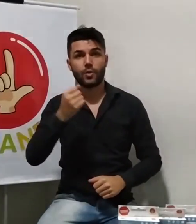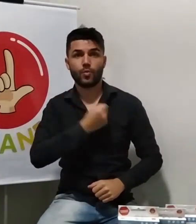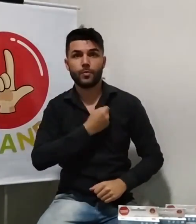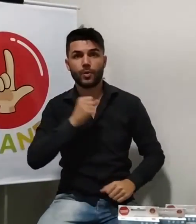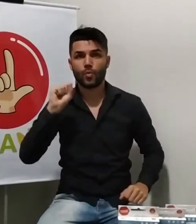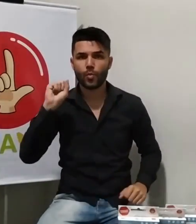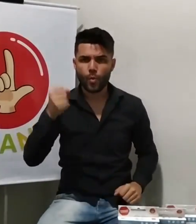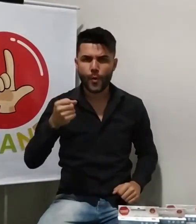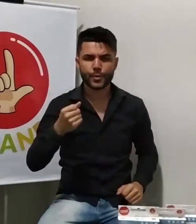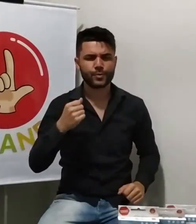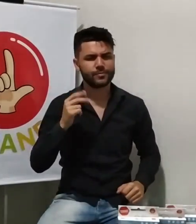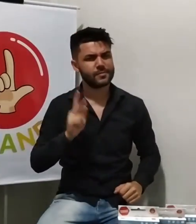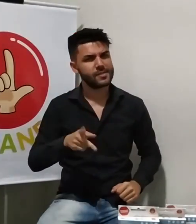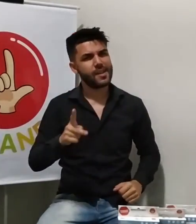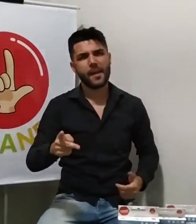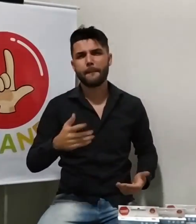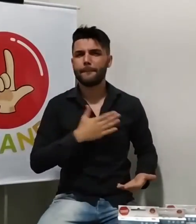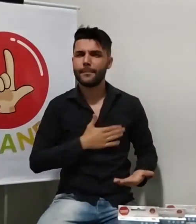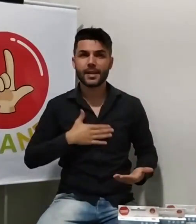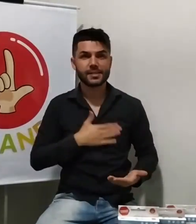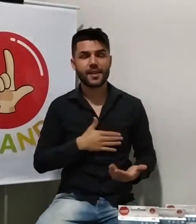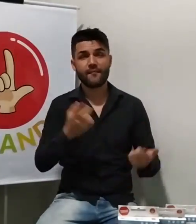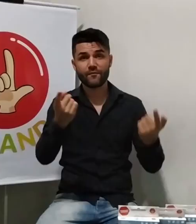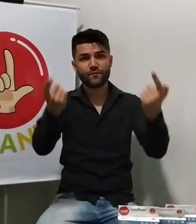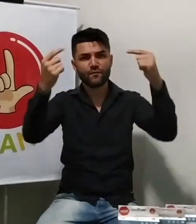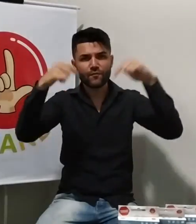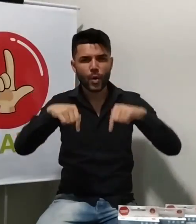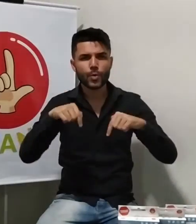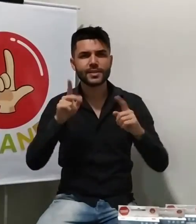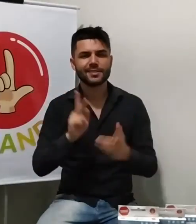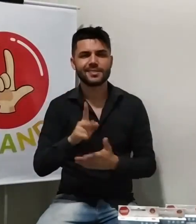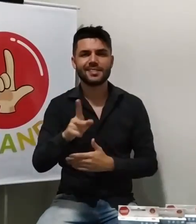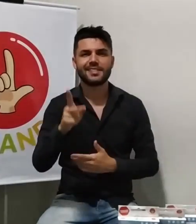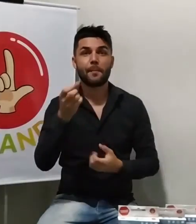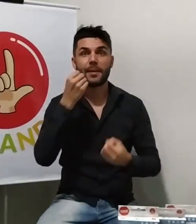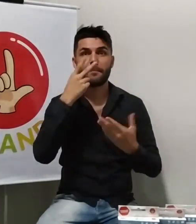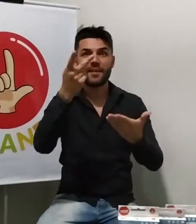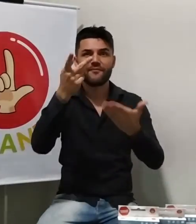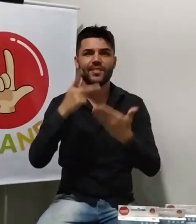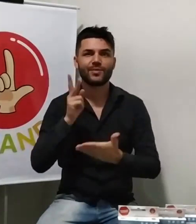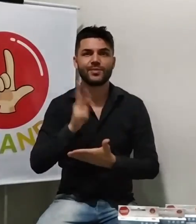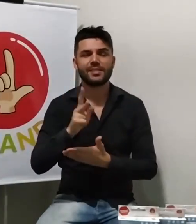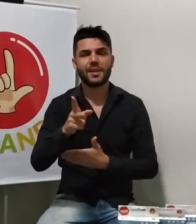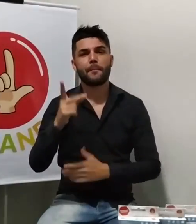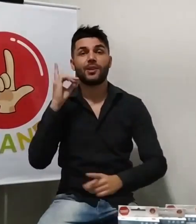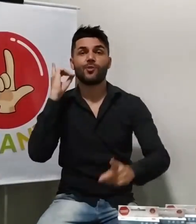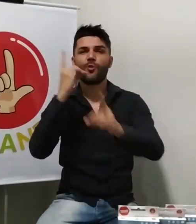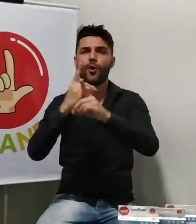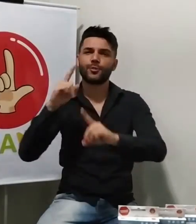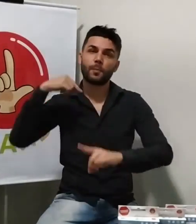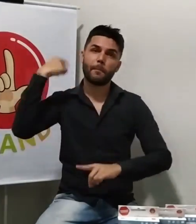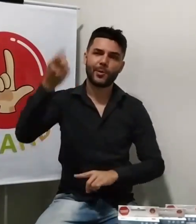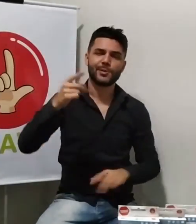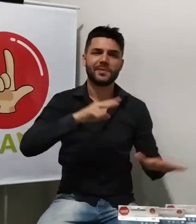prazer estar aqui com você. Volte sempre, você é bem-vindo aqui no GVCast, e eu te encontro na próxima semana. Bye, bye!